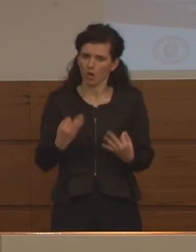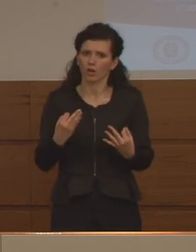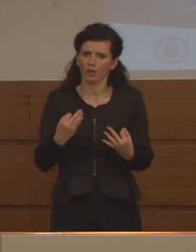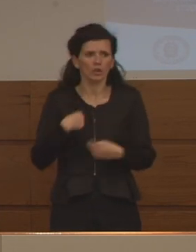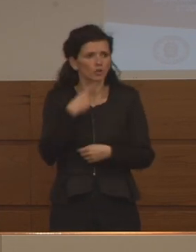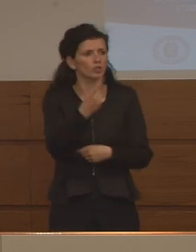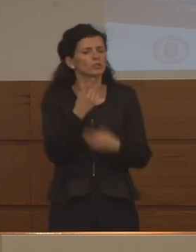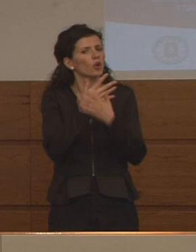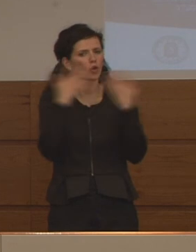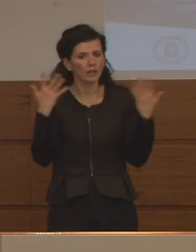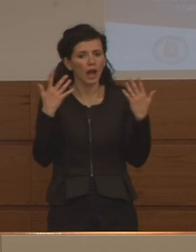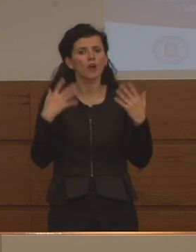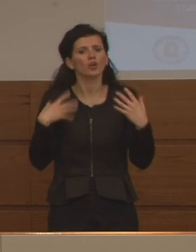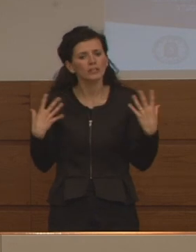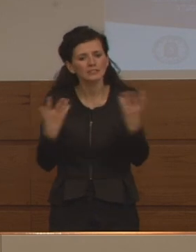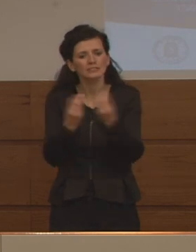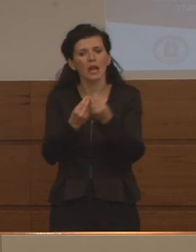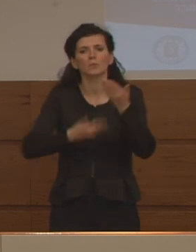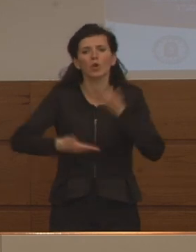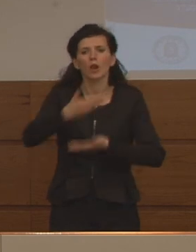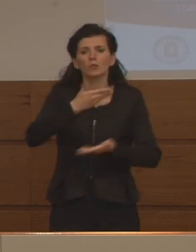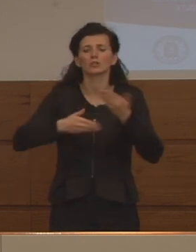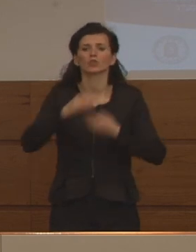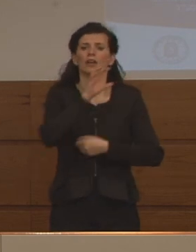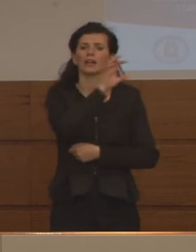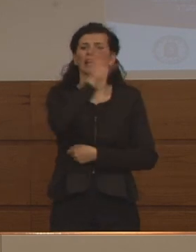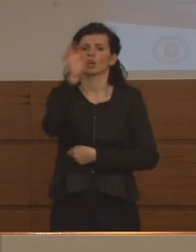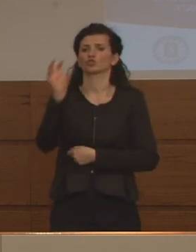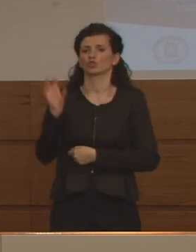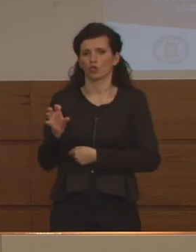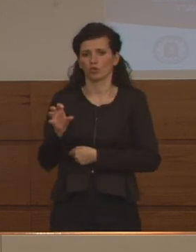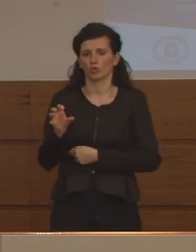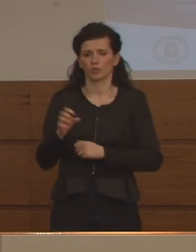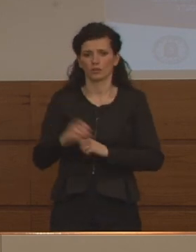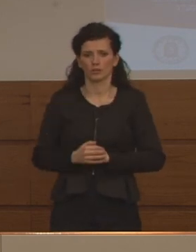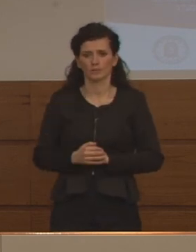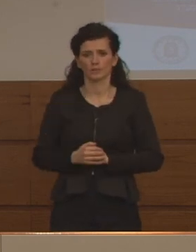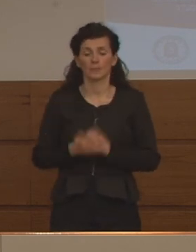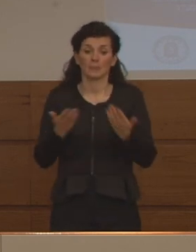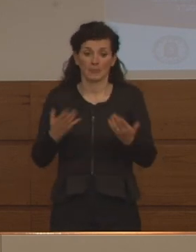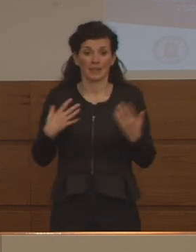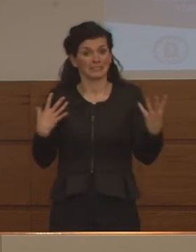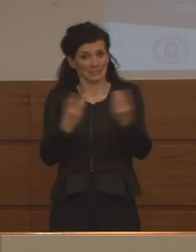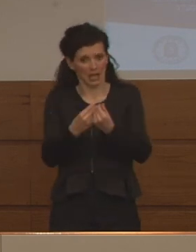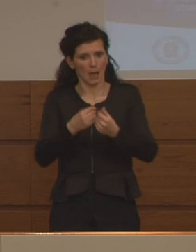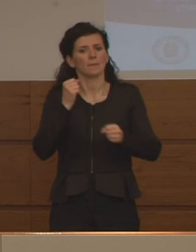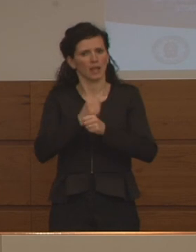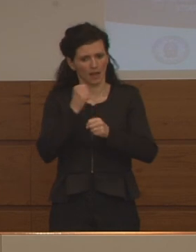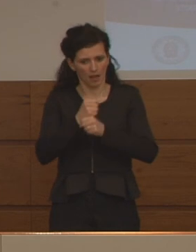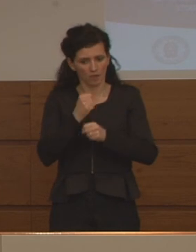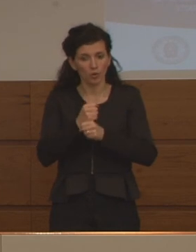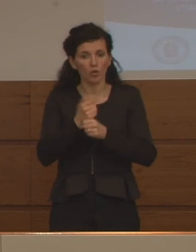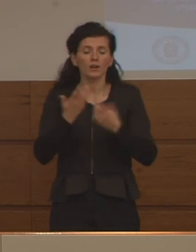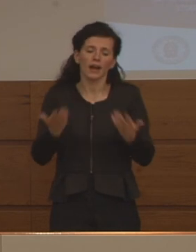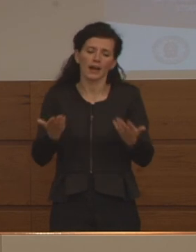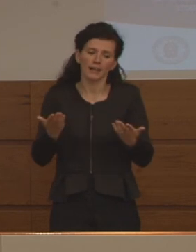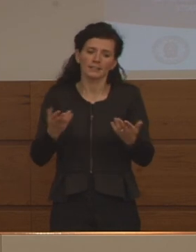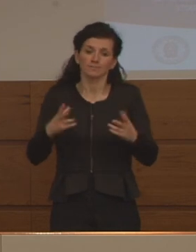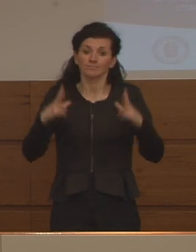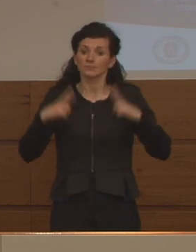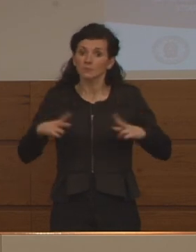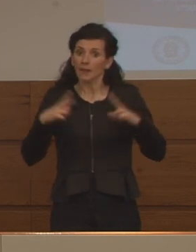con le regioni con loro lavoreremo e ci auspichiamo che quanto andremo a